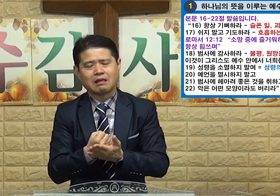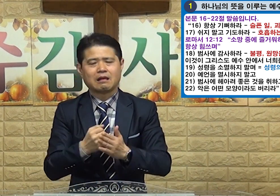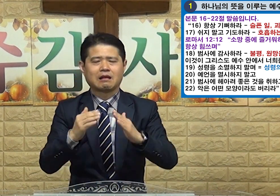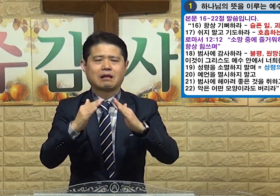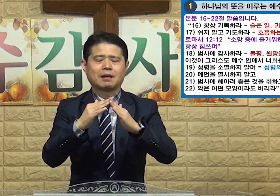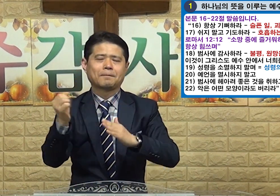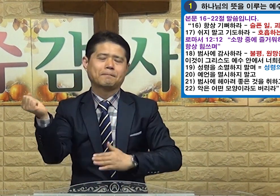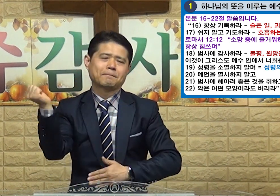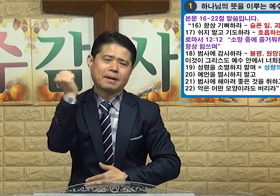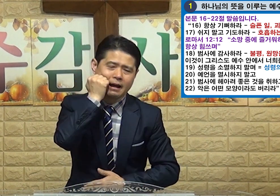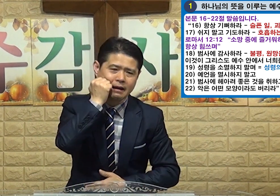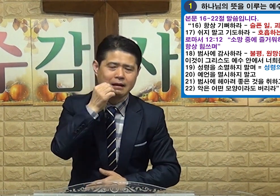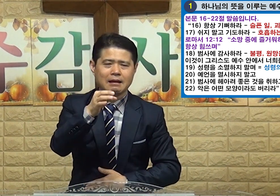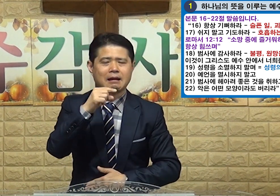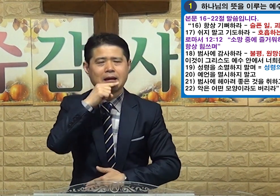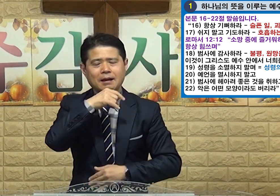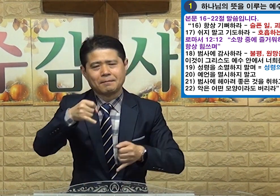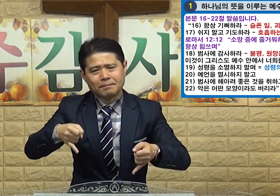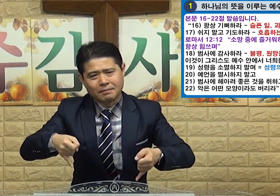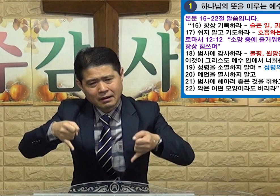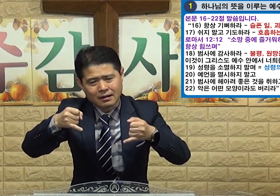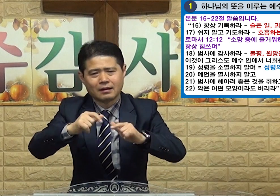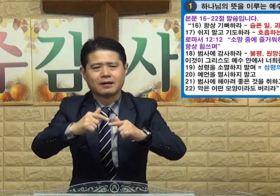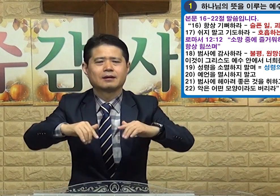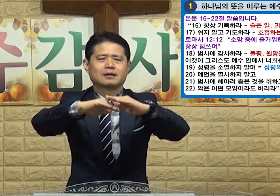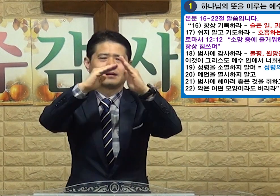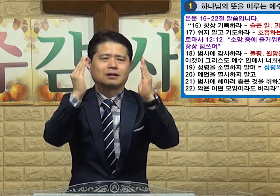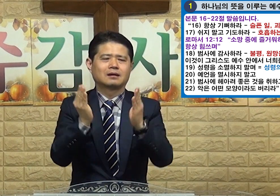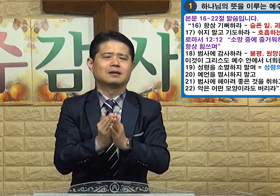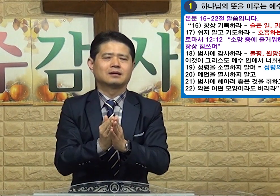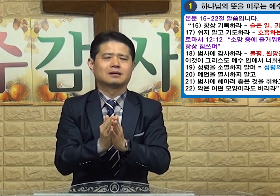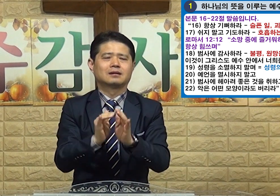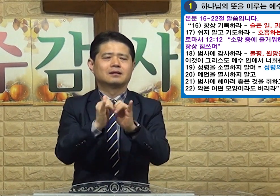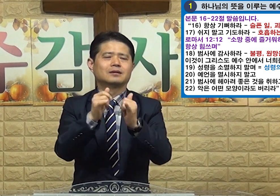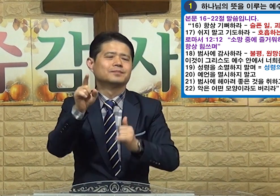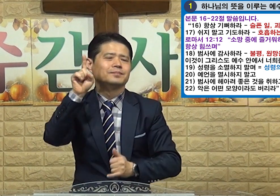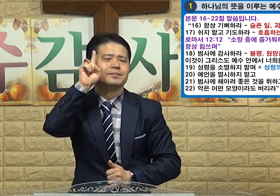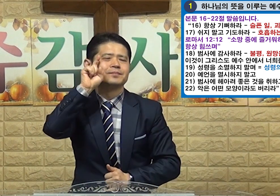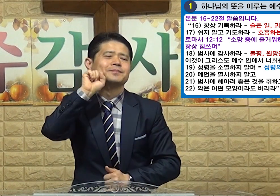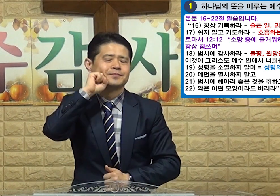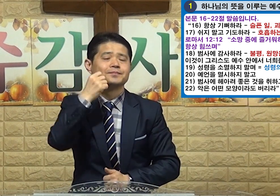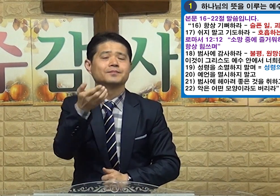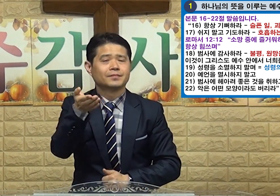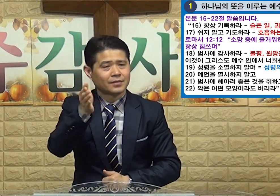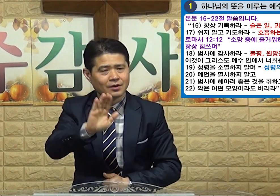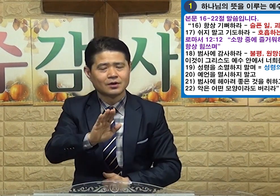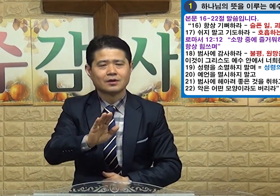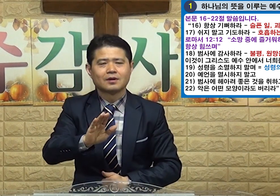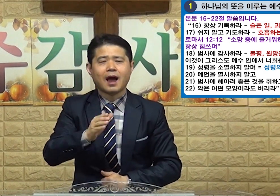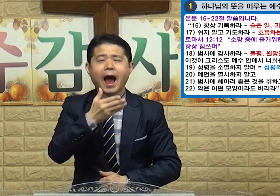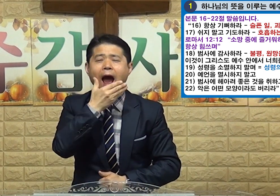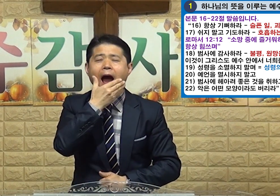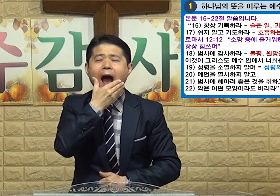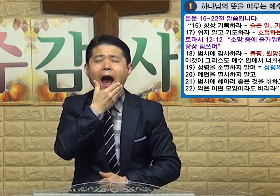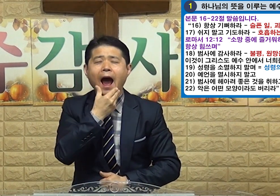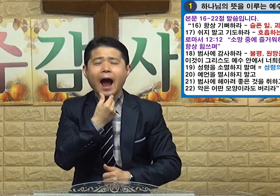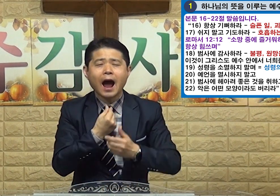실망하고 좌절하면서 이 가정이 망하고 다양한 빚들로 인해서 어려운 것을